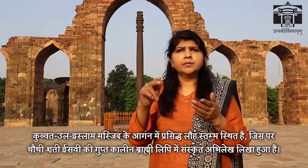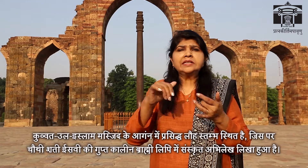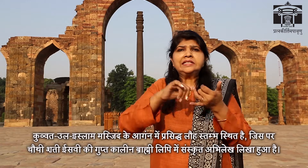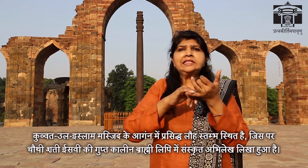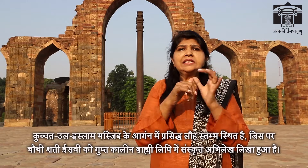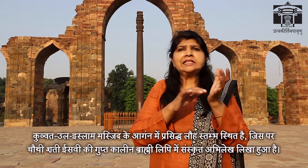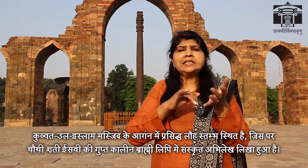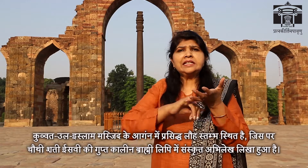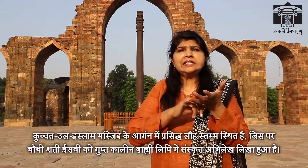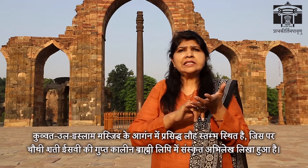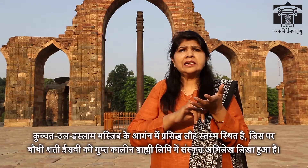संस्कृत अभिलेख लिखा हुआ है।